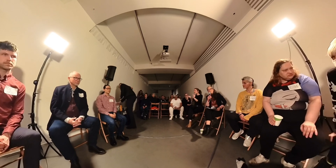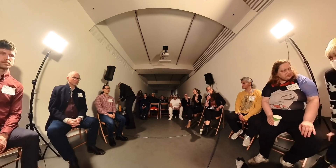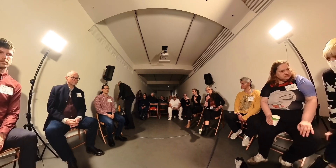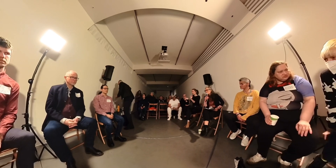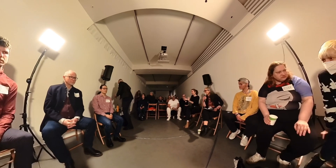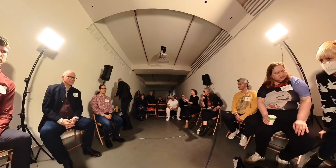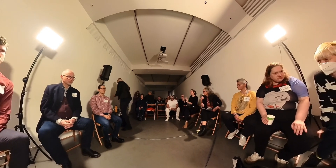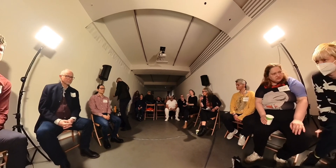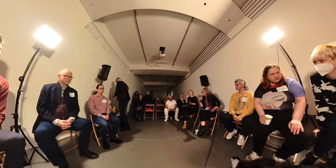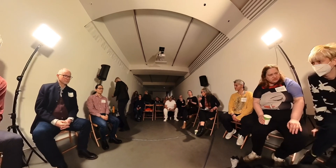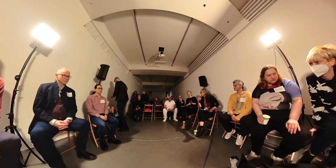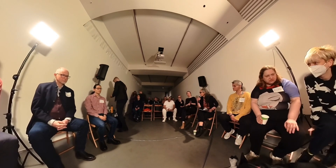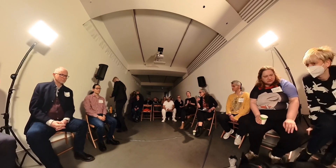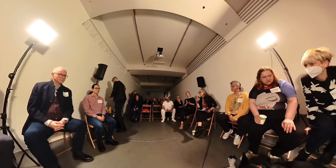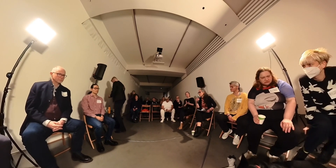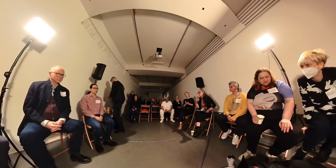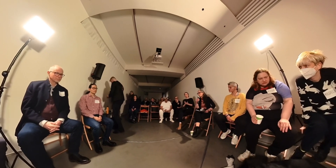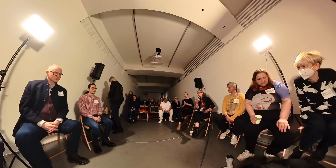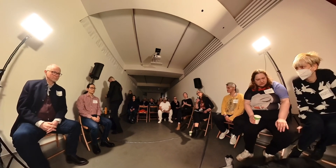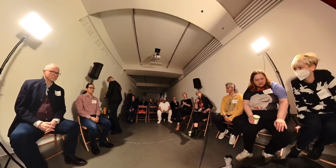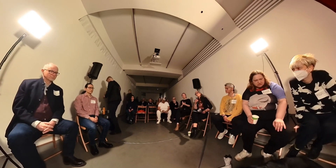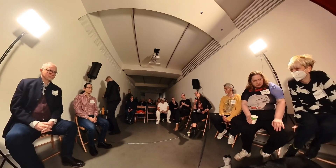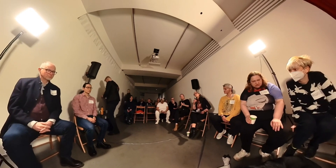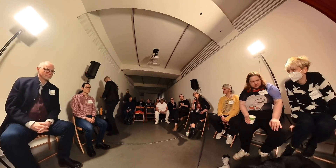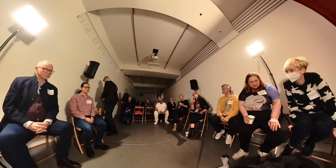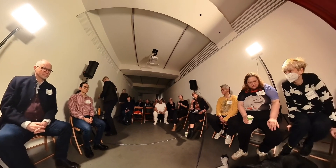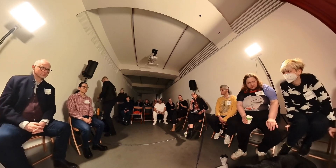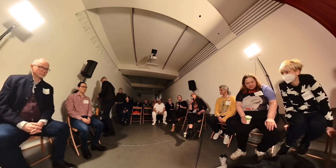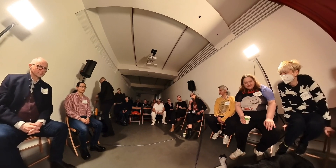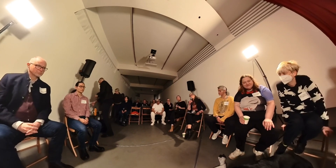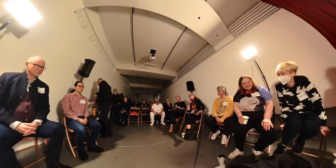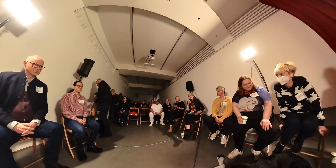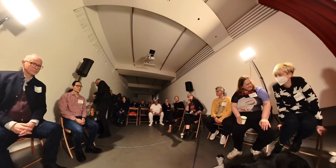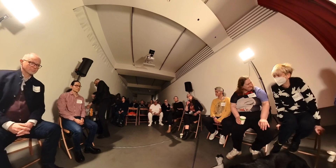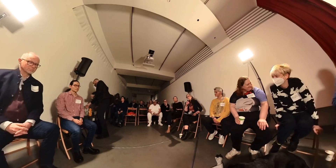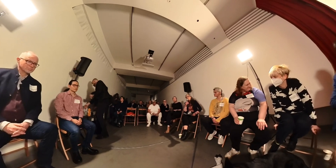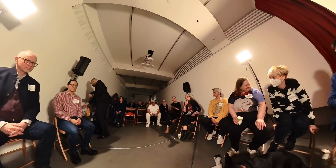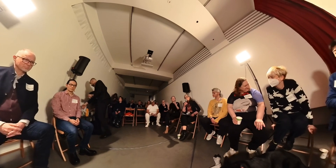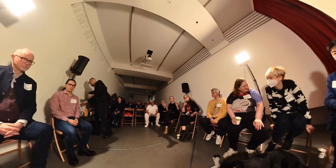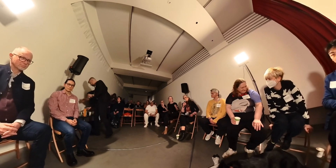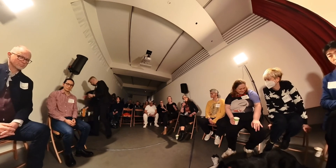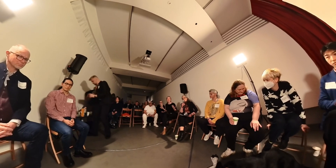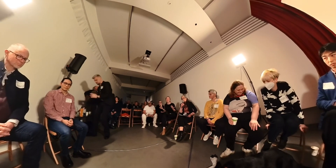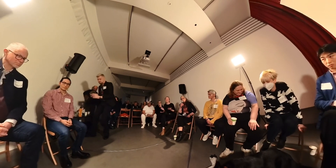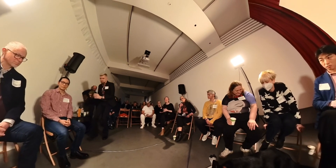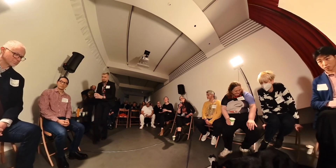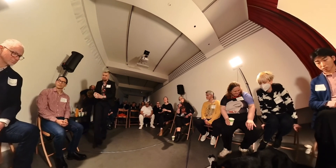škatulky nebo svazování, tak vlastně